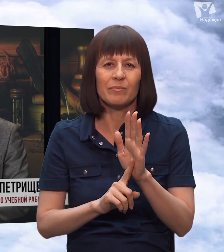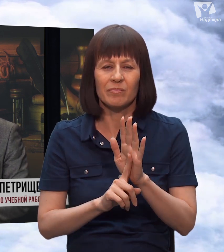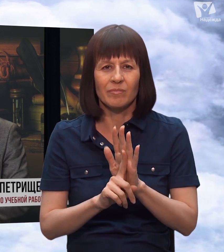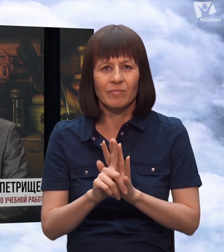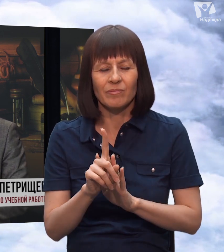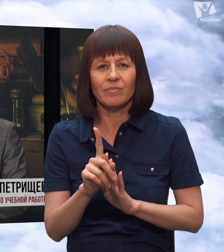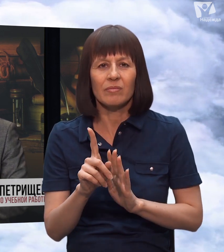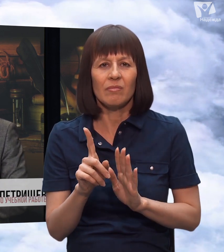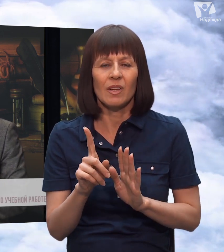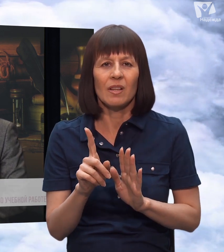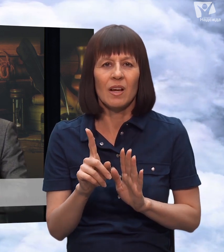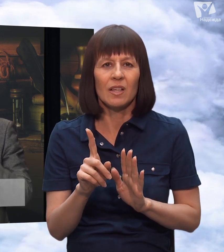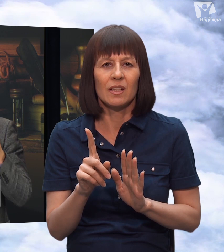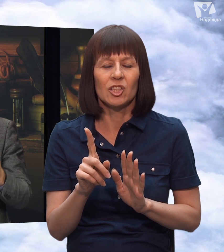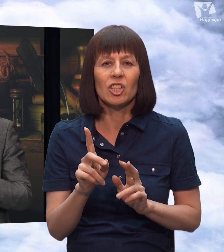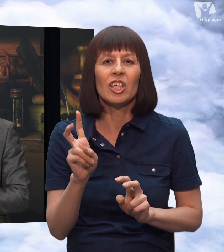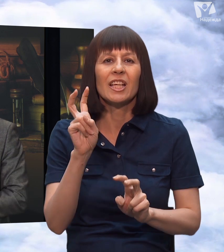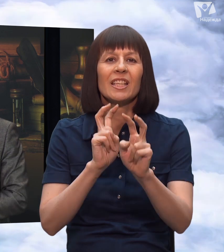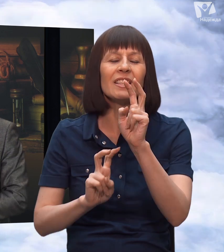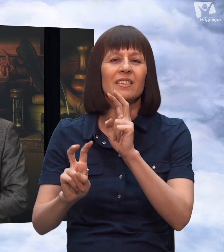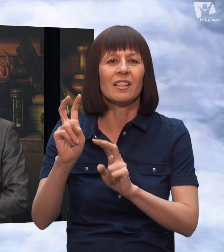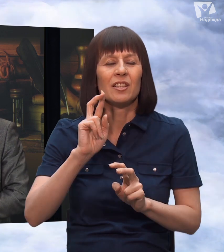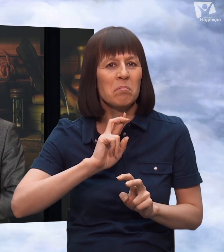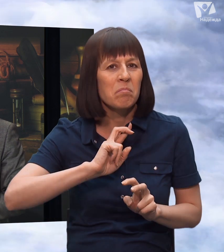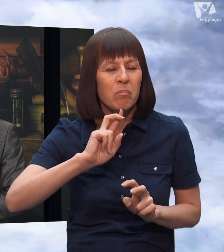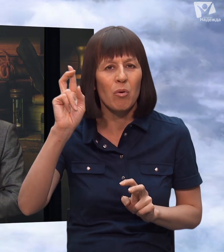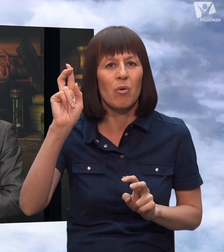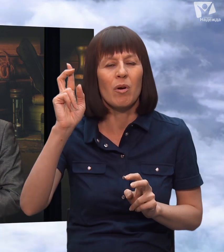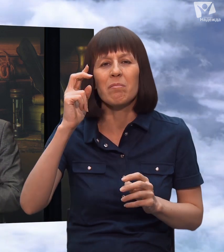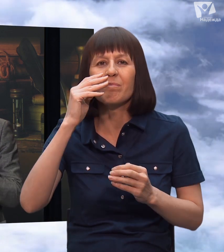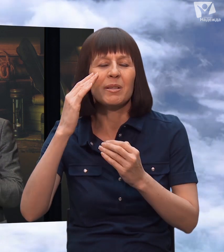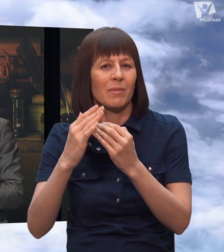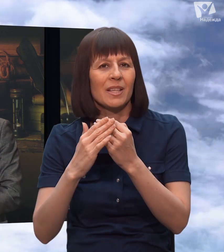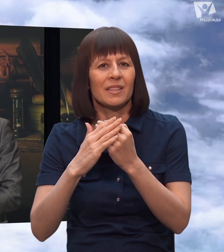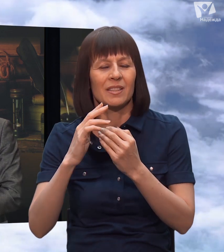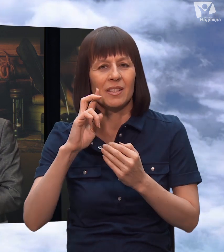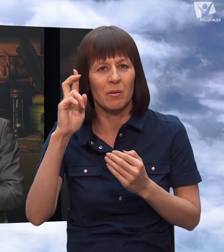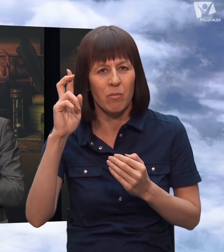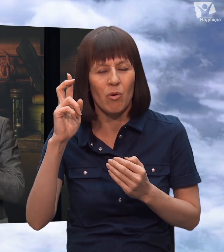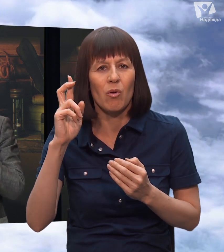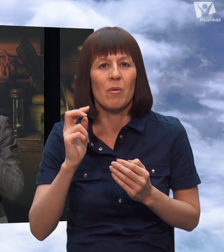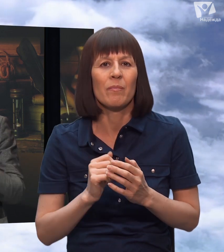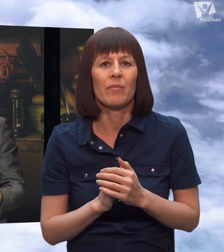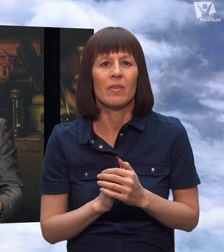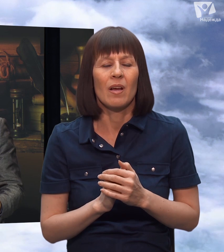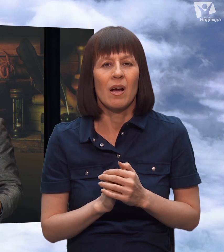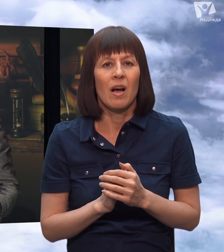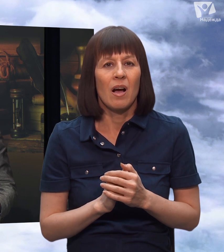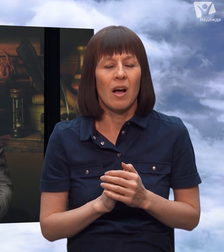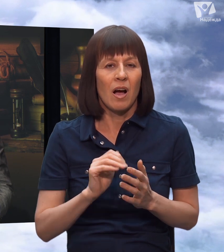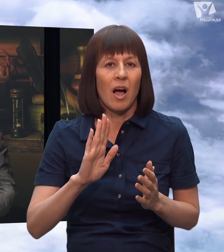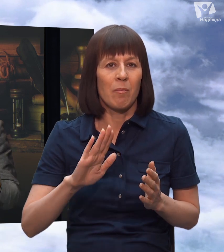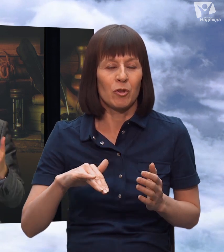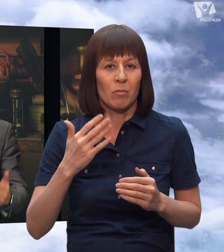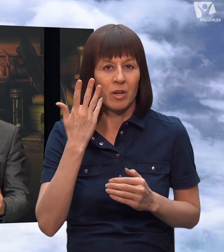тому что еще david david исповедовал праотец его находить путями давида а в 12 на